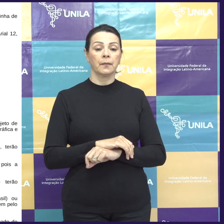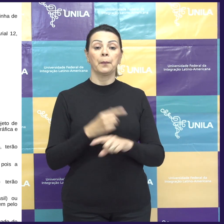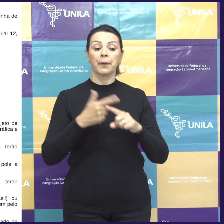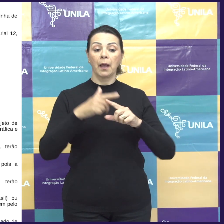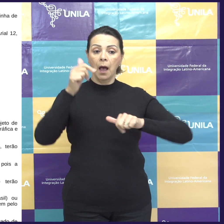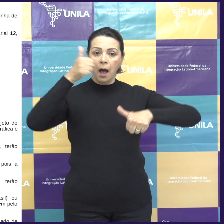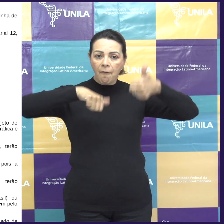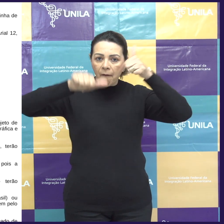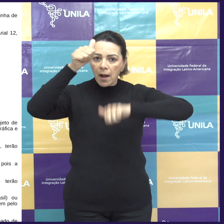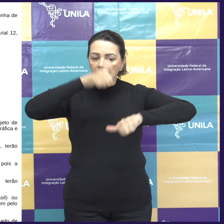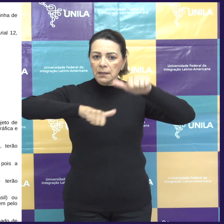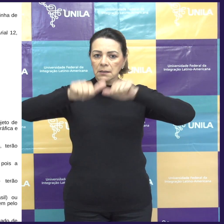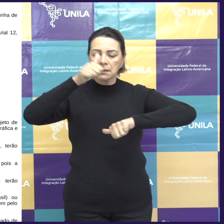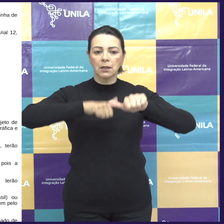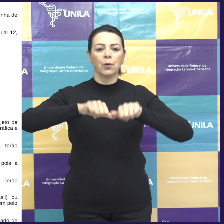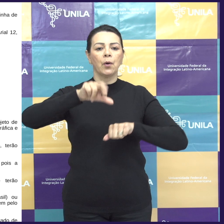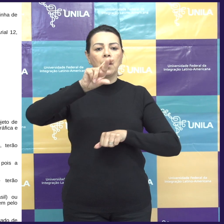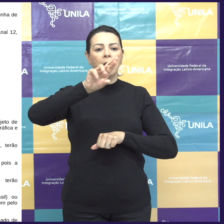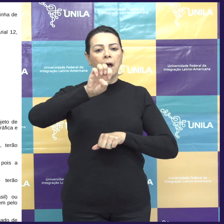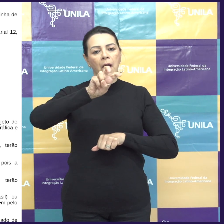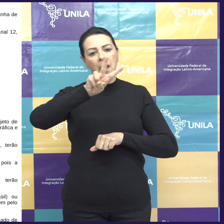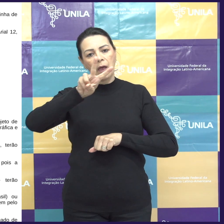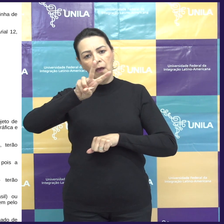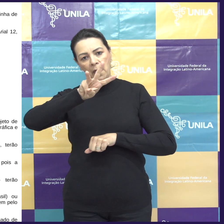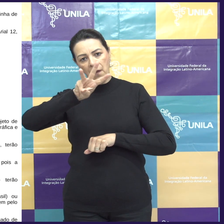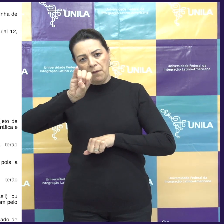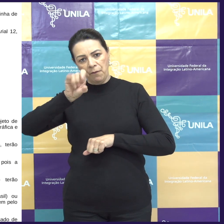avaliação será no sistema Blind Review, avaliação cega.